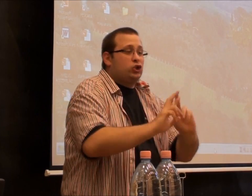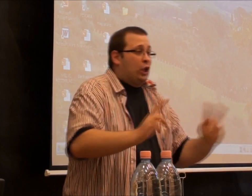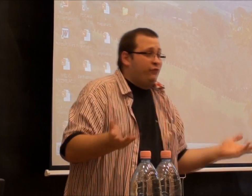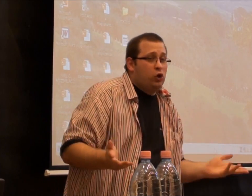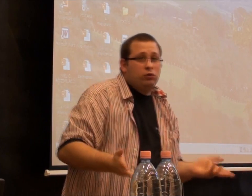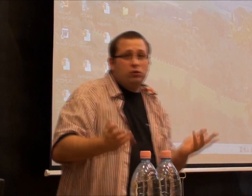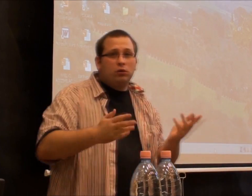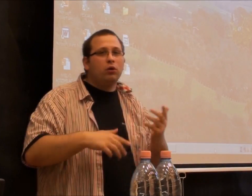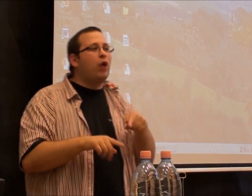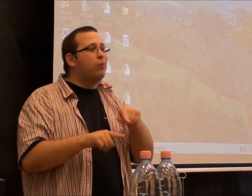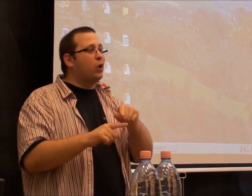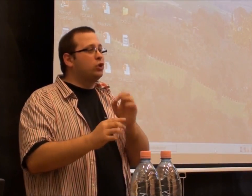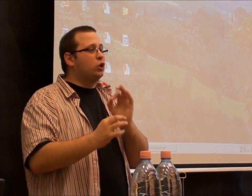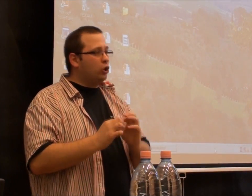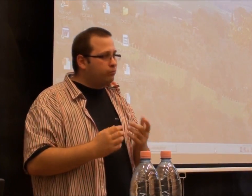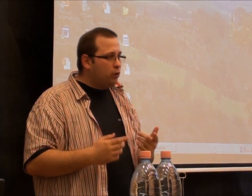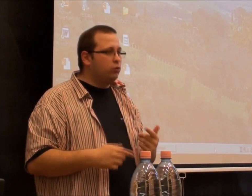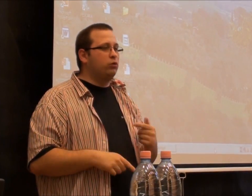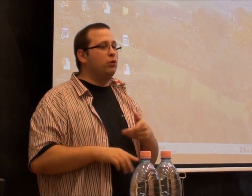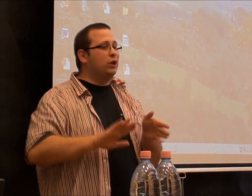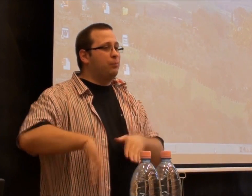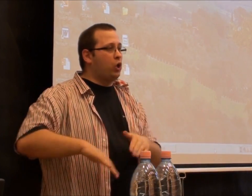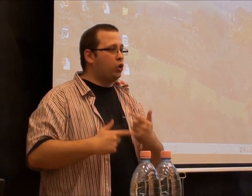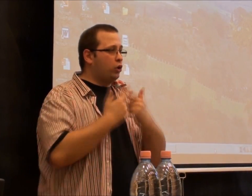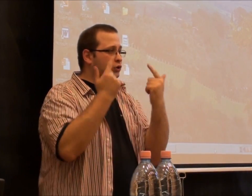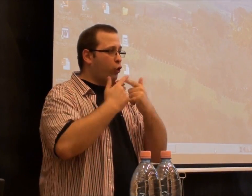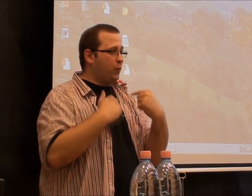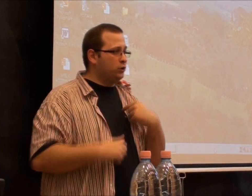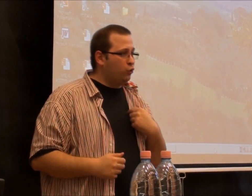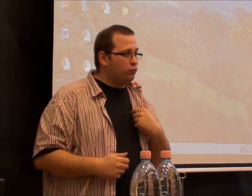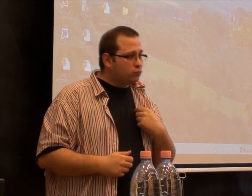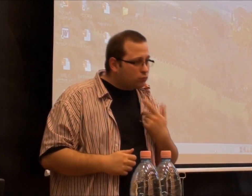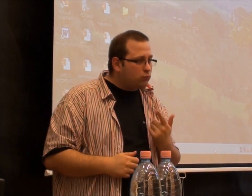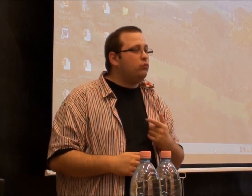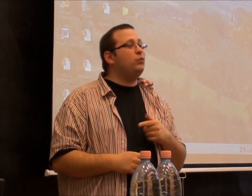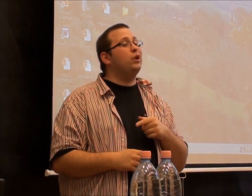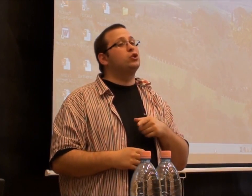sok-sok ilyen eset van, hogy abban az esetben kimarad az információ.